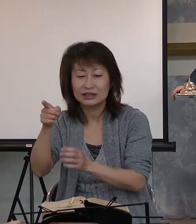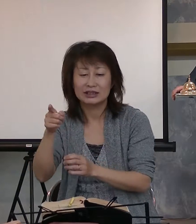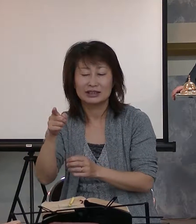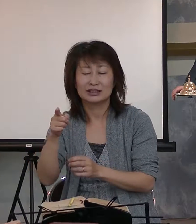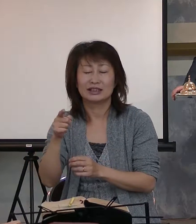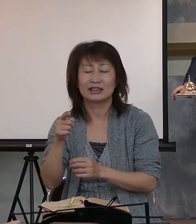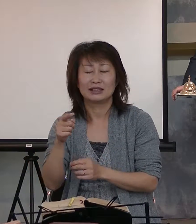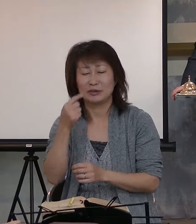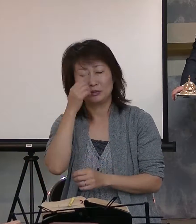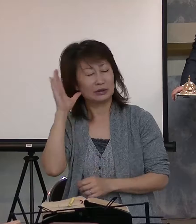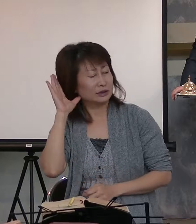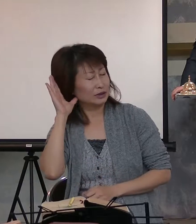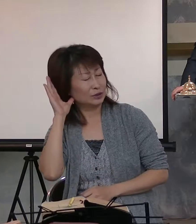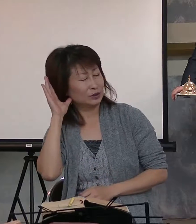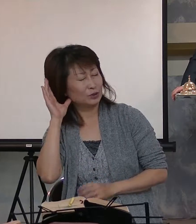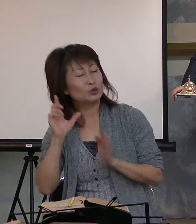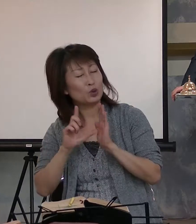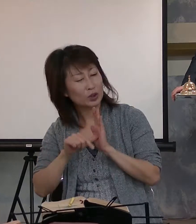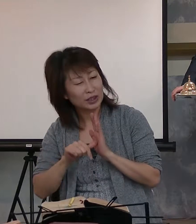に本当に